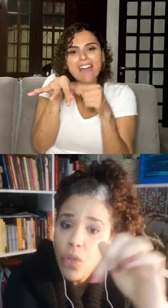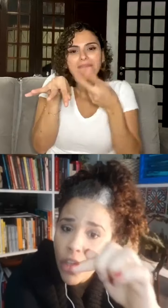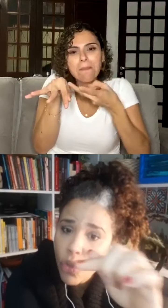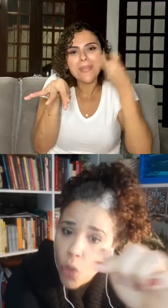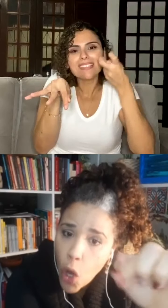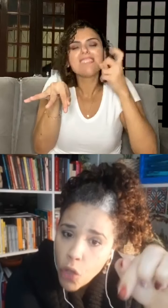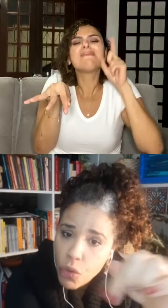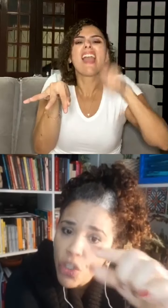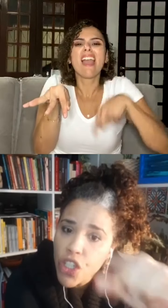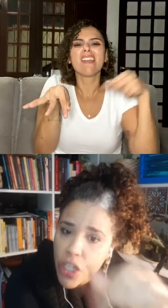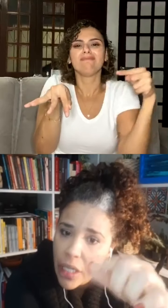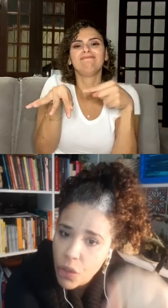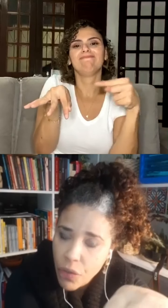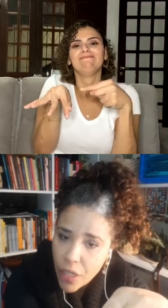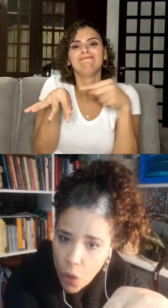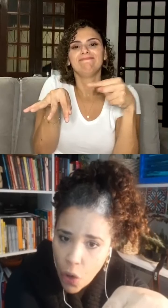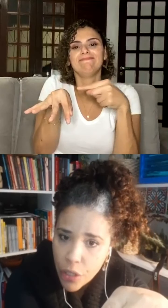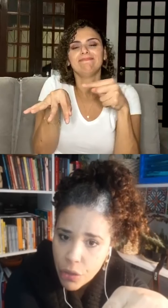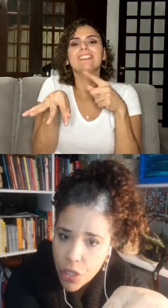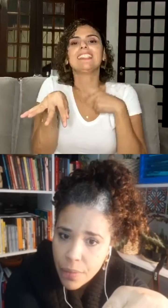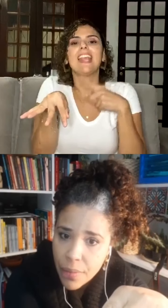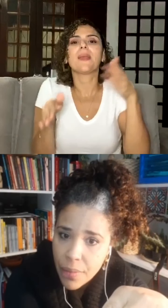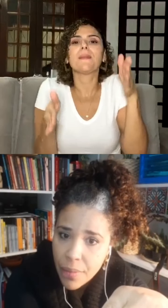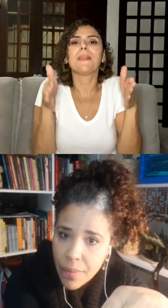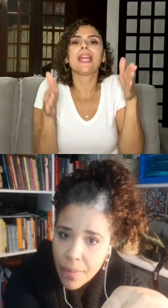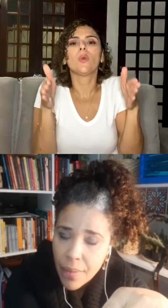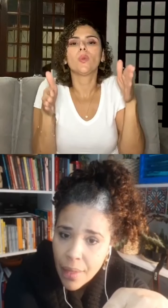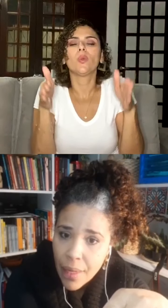em torno dos dias ovulatórios.